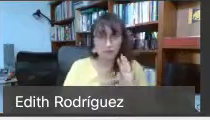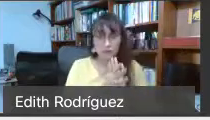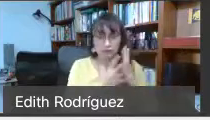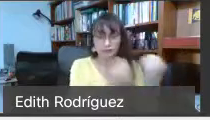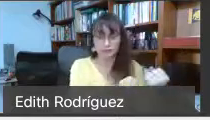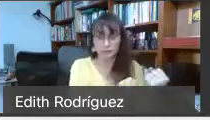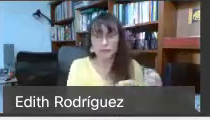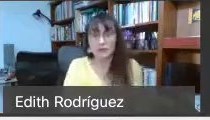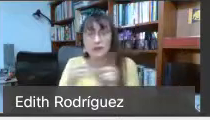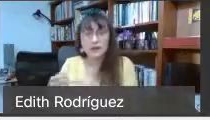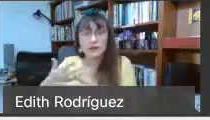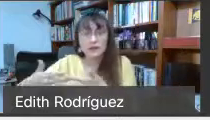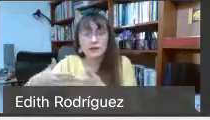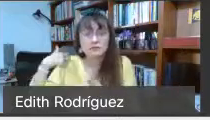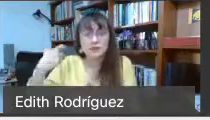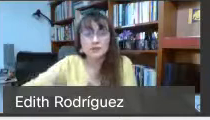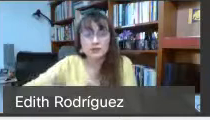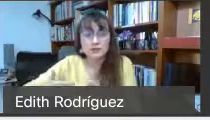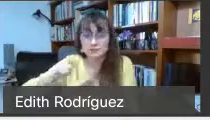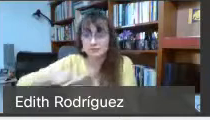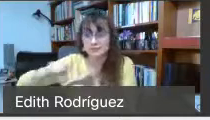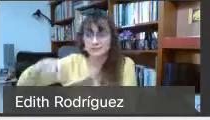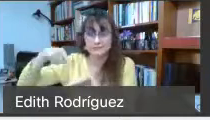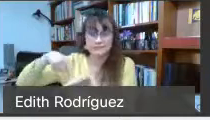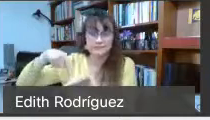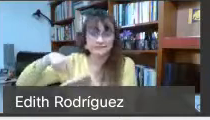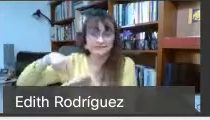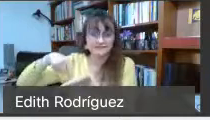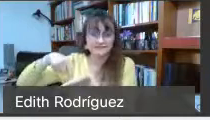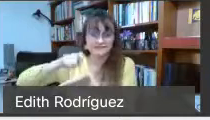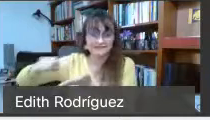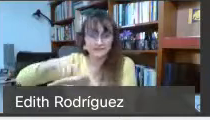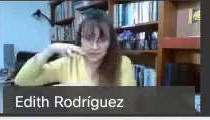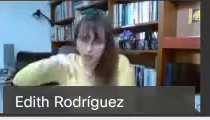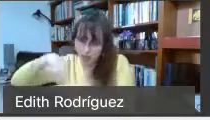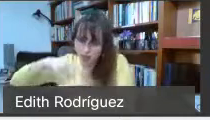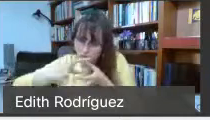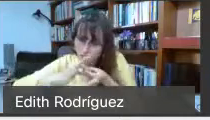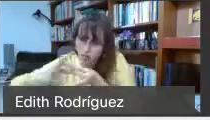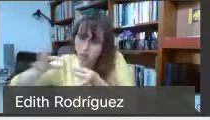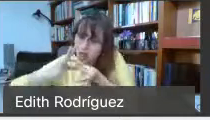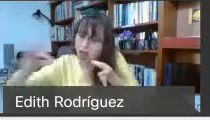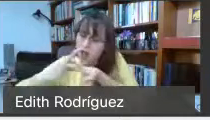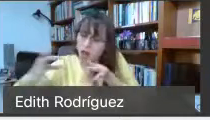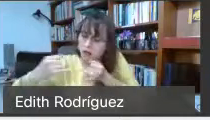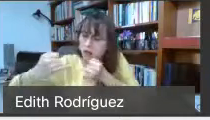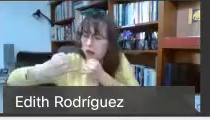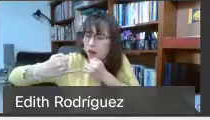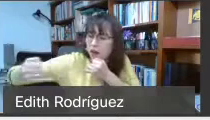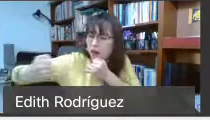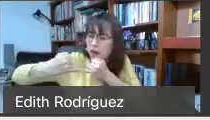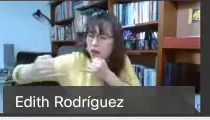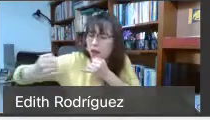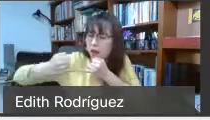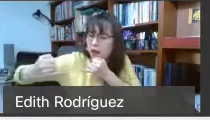los sordos son, entender que percibimos la información desde lo visual, captamos la información desde lo visual, eso nos va a